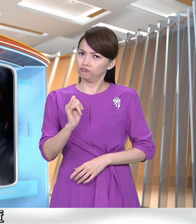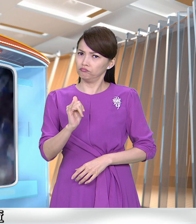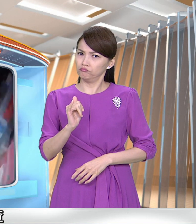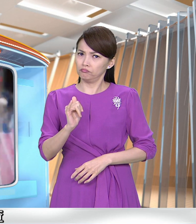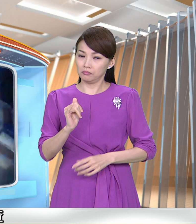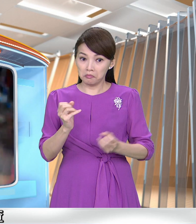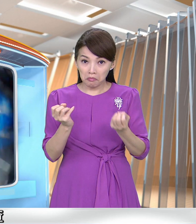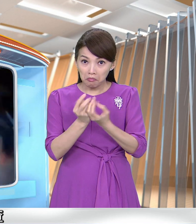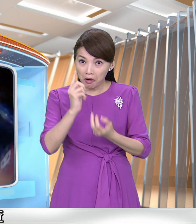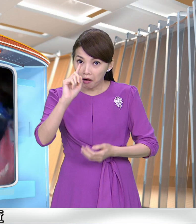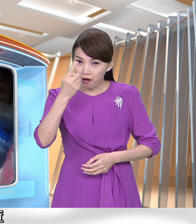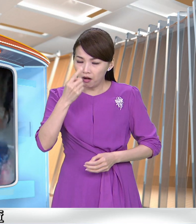查。